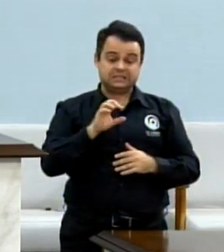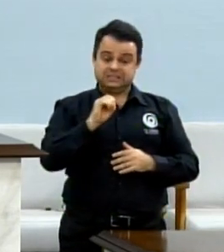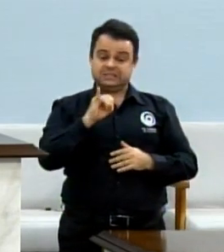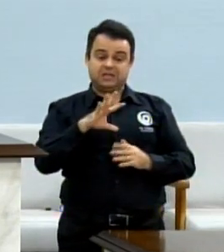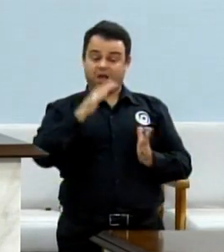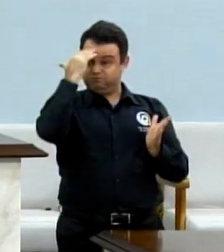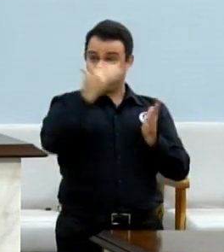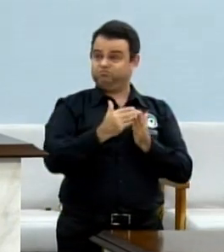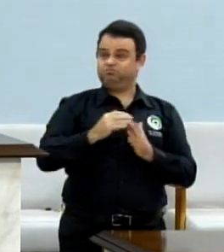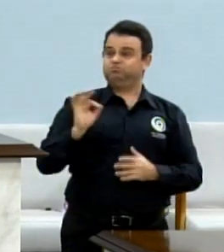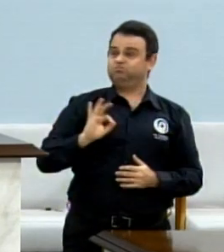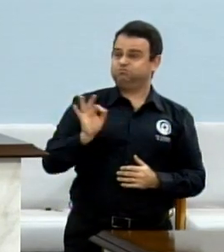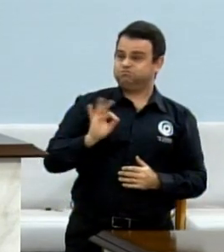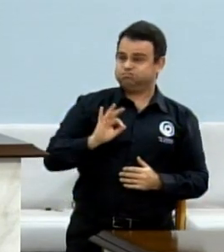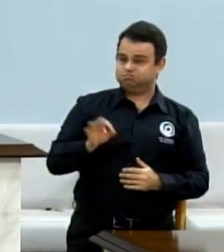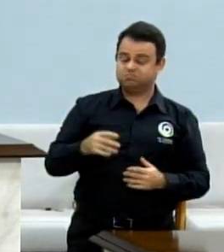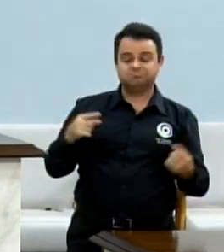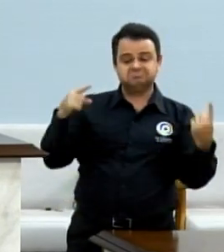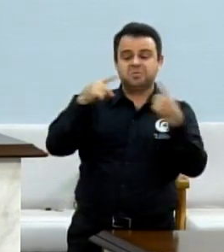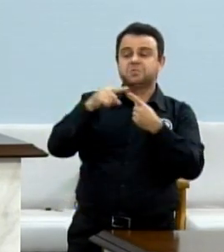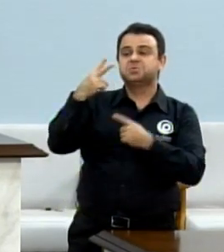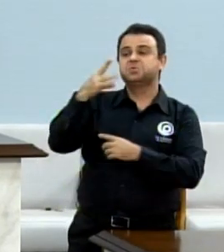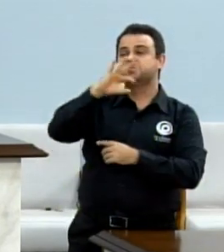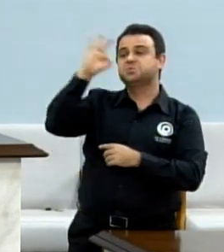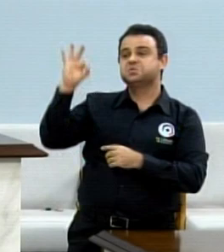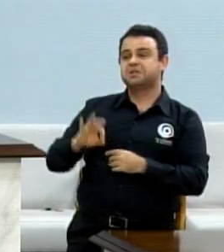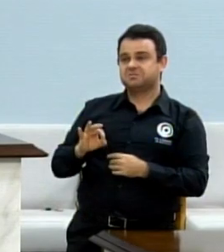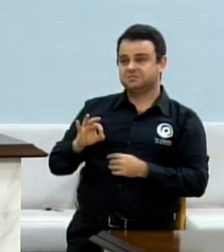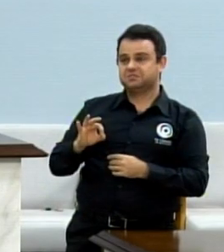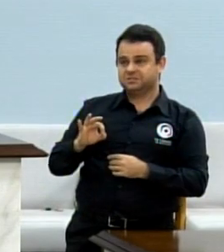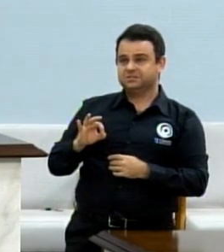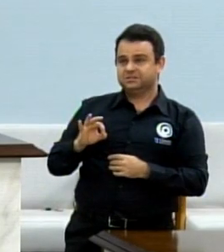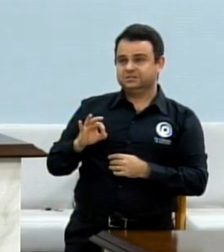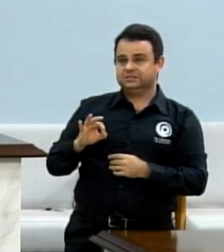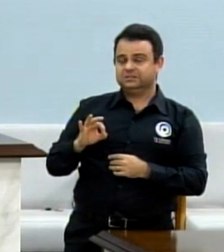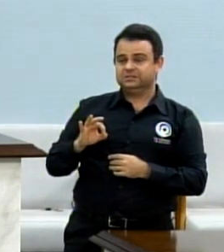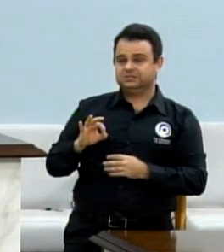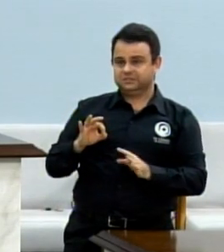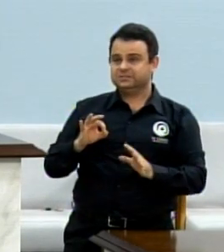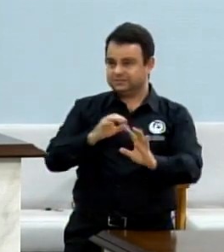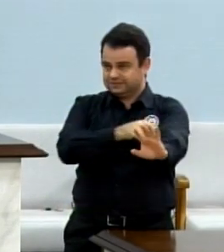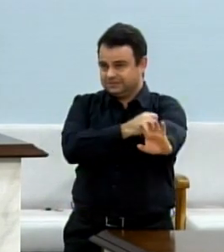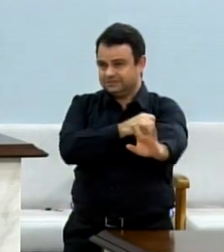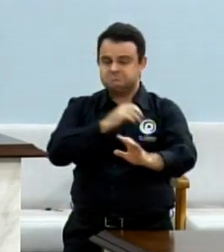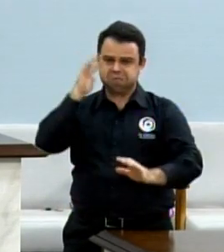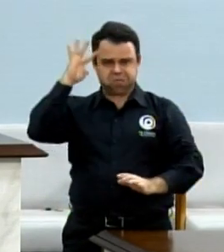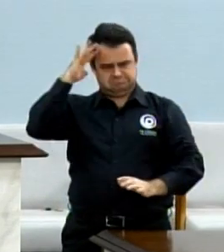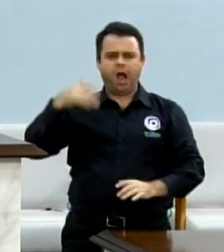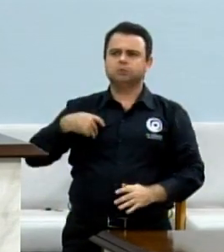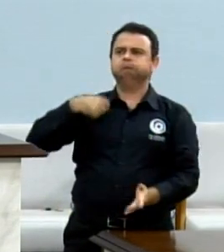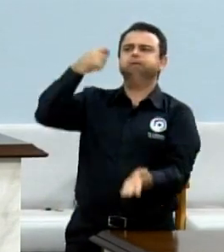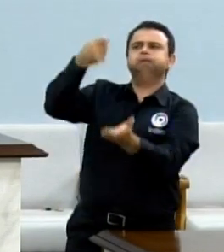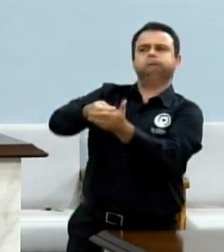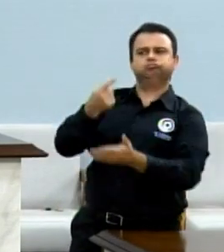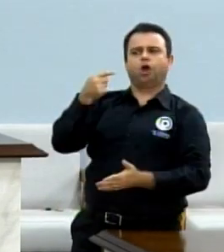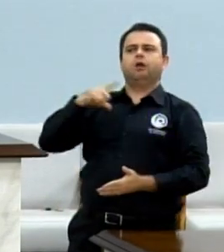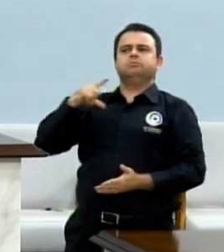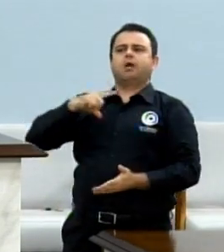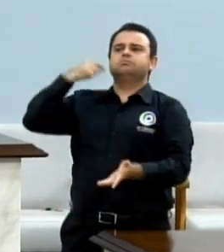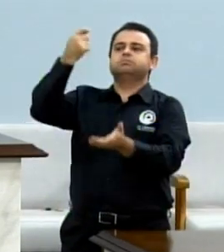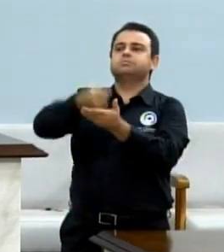mas, beleza, se é 2% do faturamento bruto, chegada à limitação de 50 milhões a gente tiver para pagar isso, ok, mas e aí, como é que fica